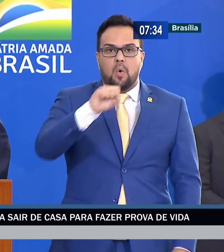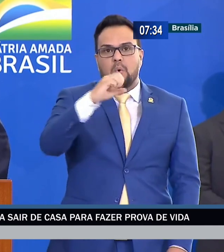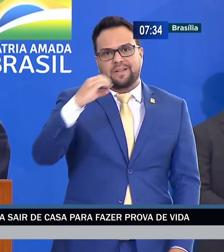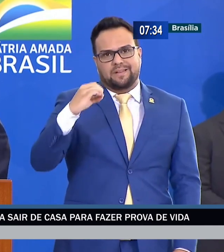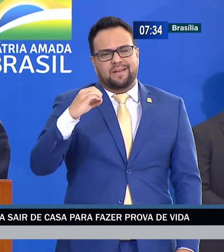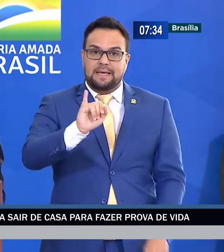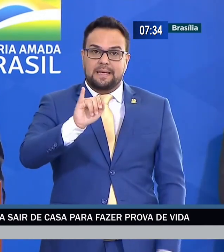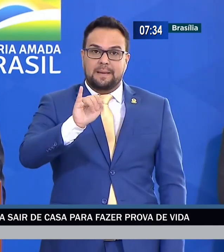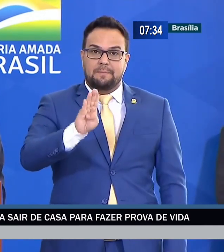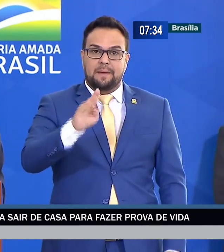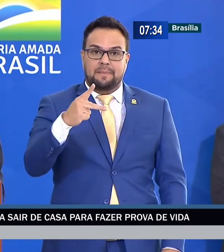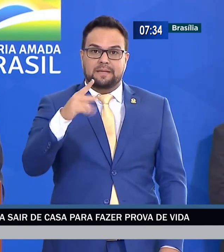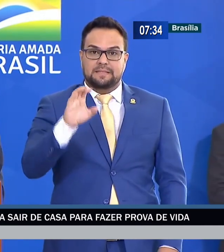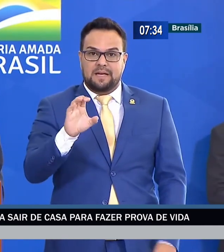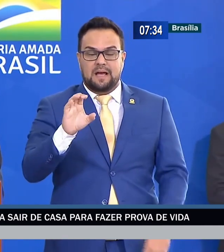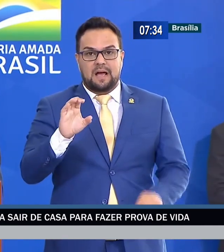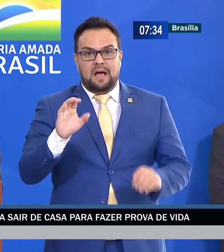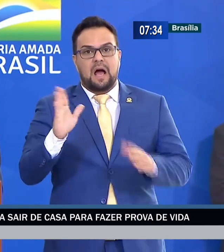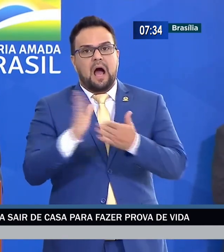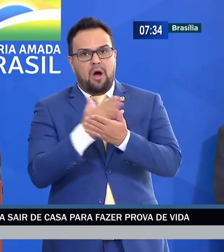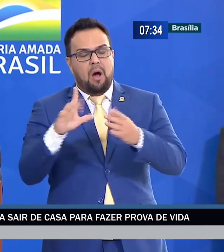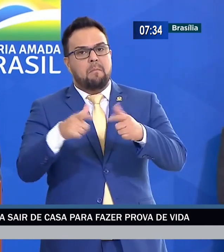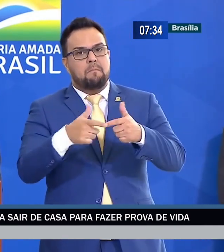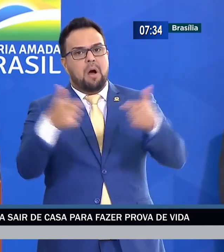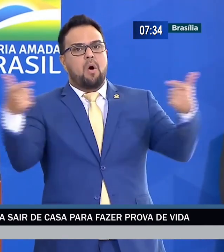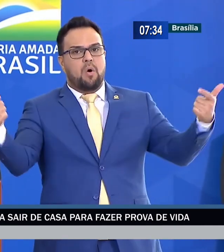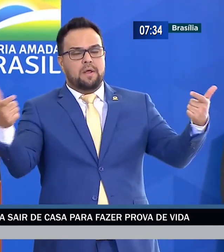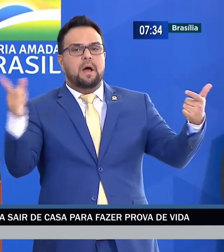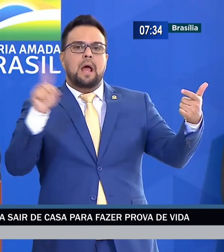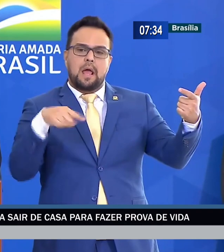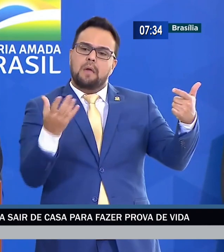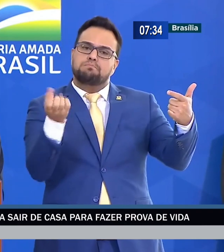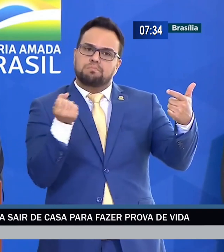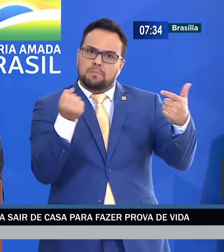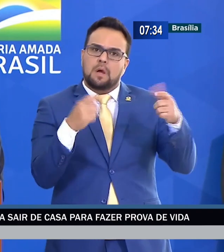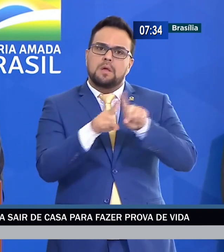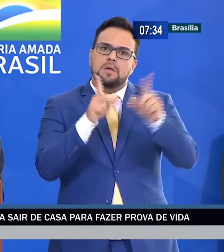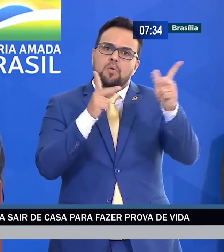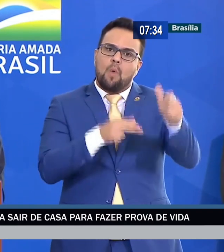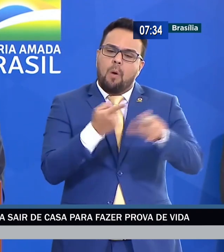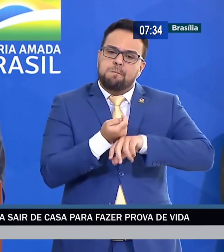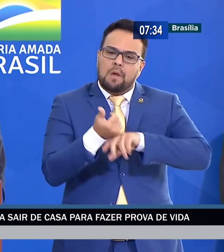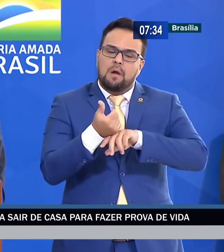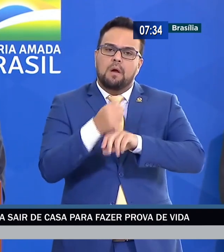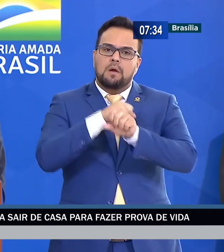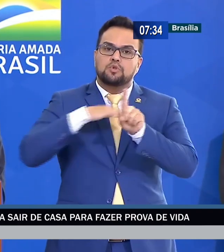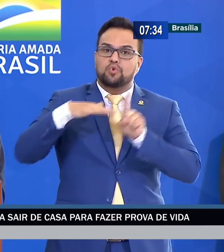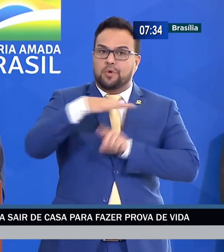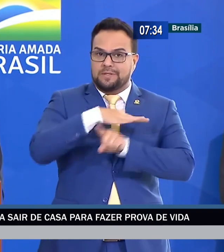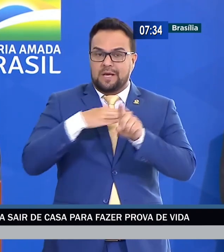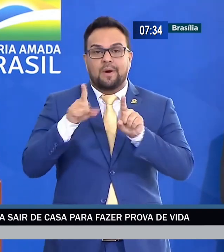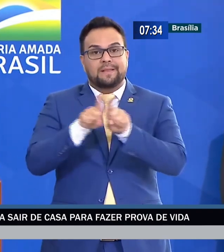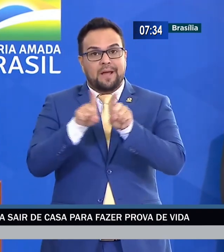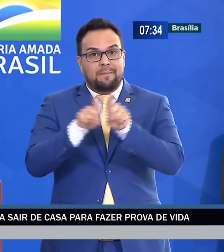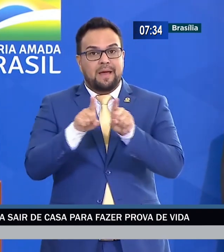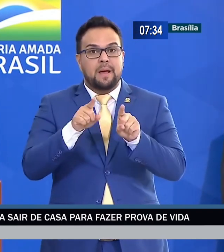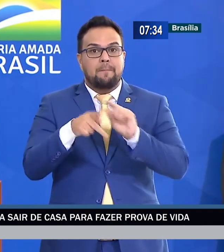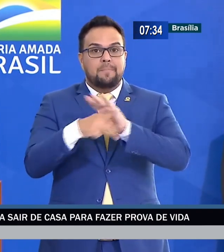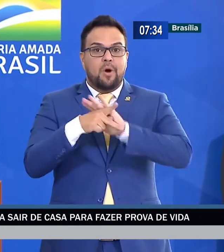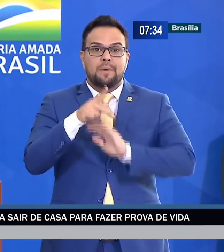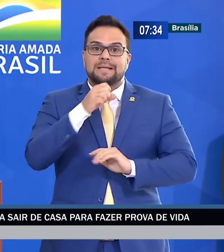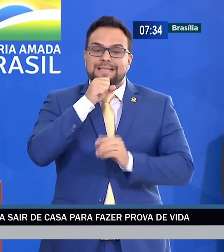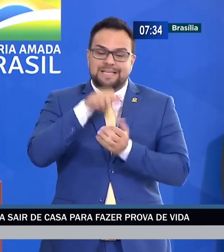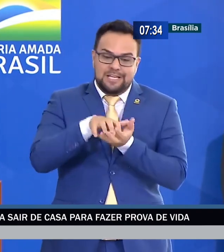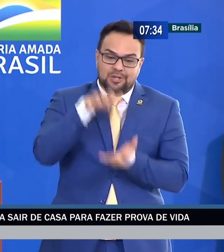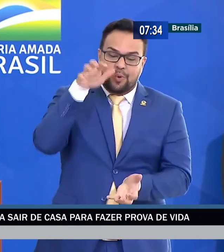um absurdo e na sua grande parcela é o benefício assistencial ou b-88 que é o do Idoso e